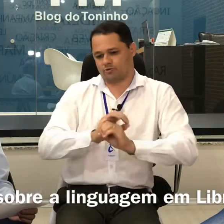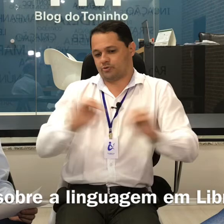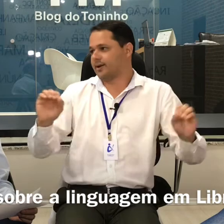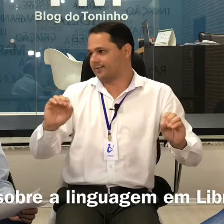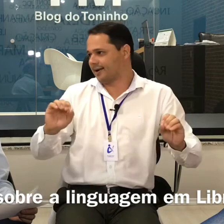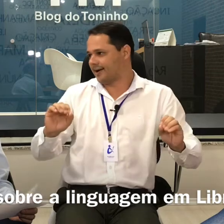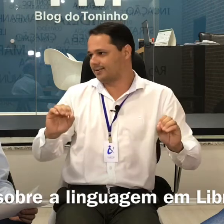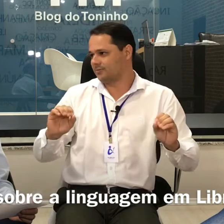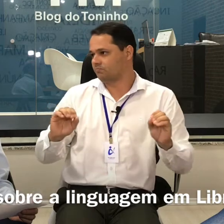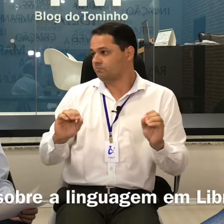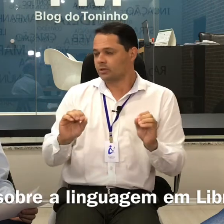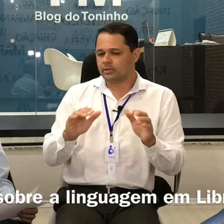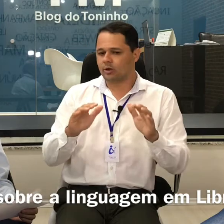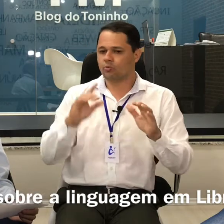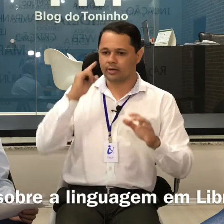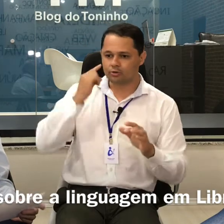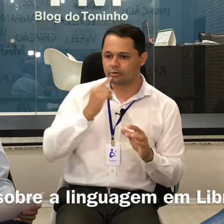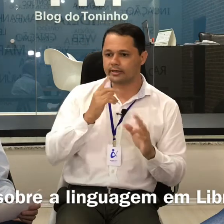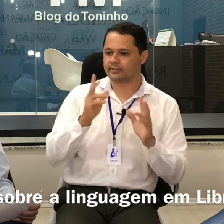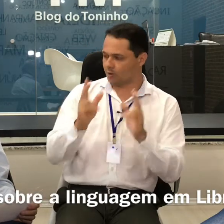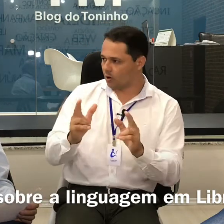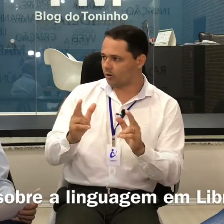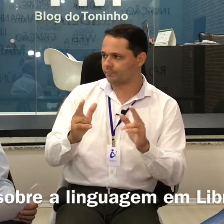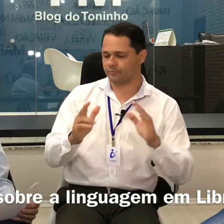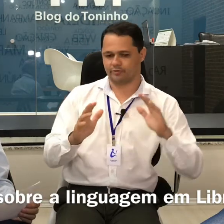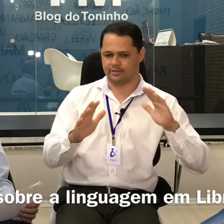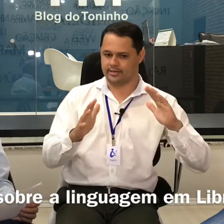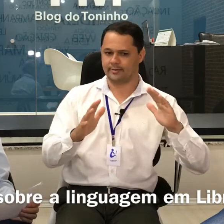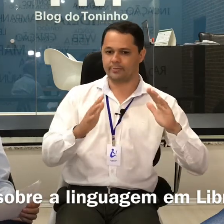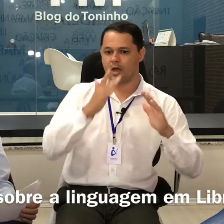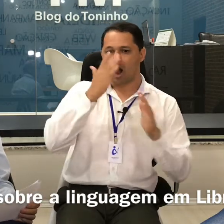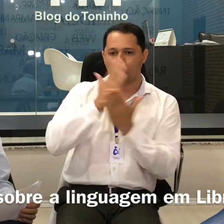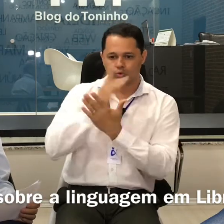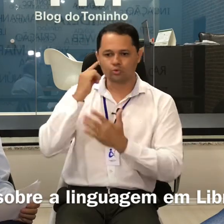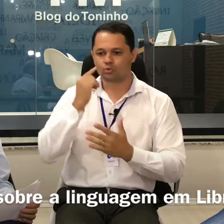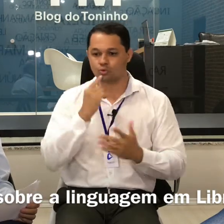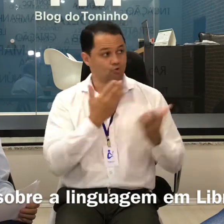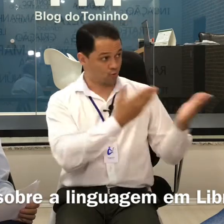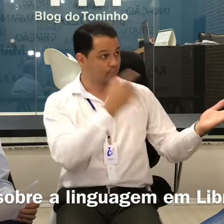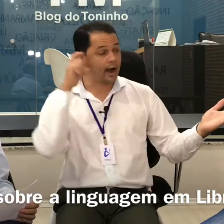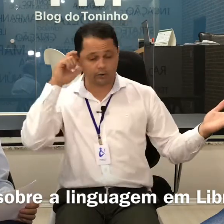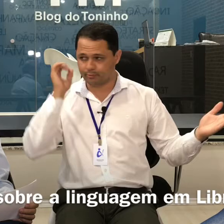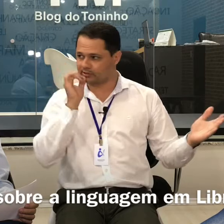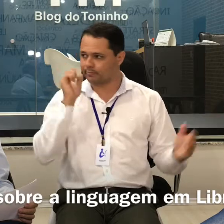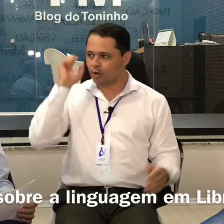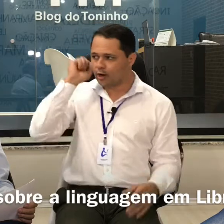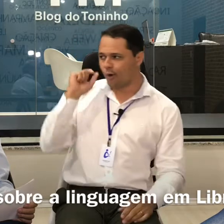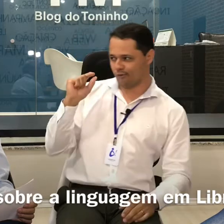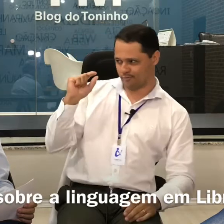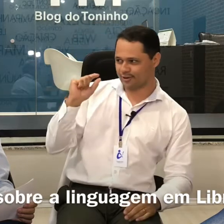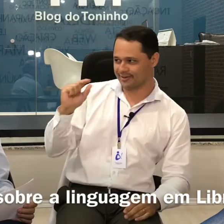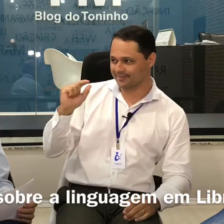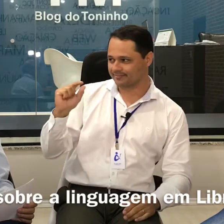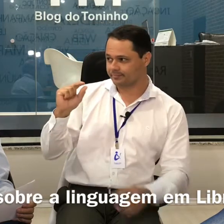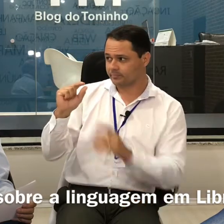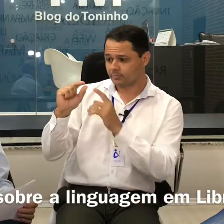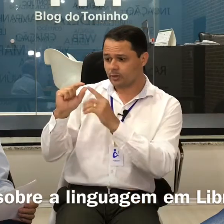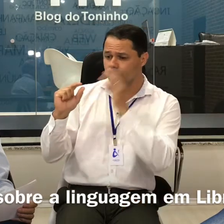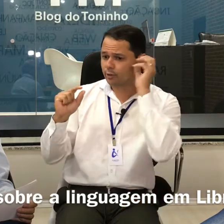conseguem andar nada. Então, na surdez é igual. Você tem alguns surdos, como o Marcos, por exemplo, que ele ouve um pouquinho. Por ele